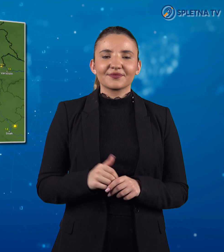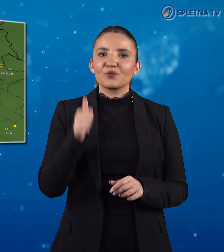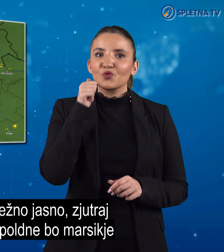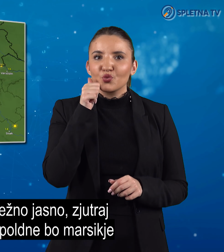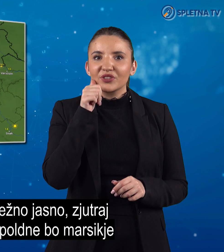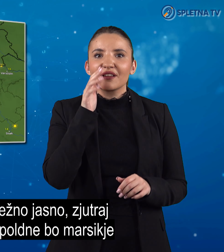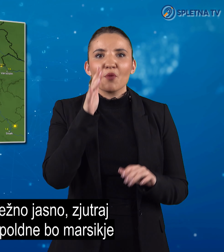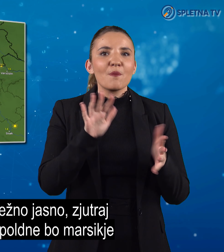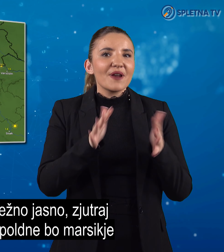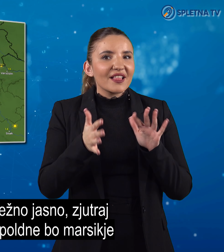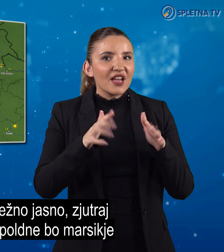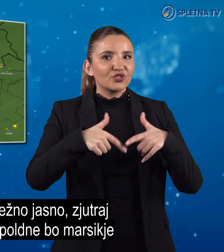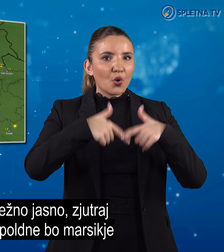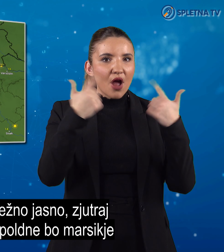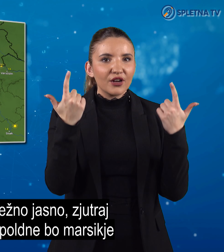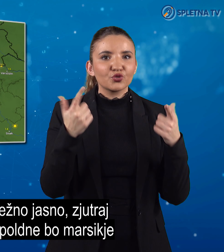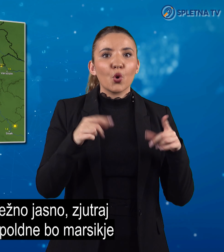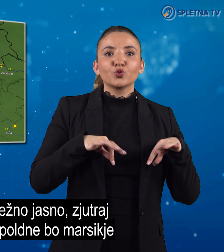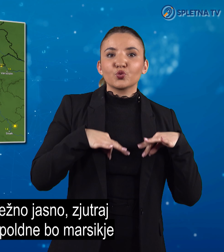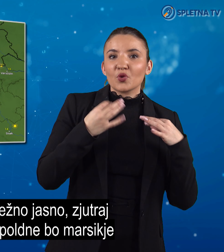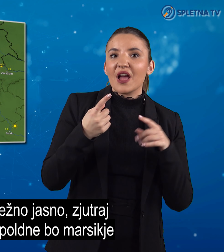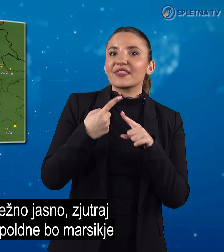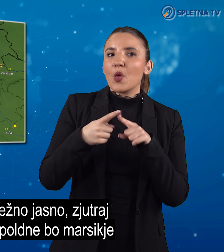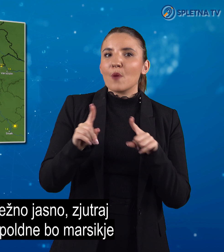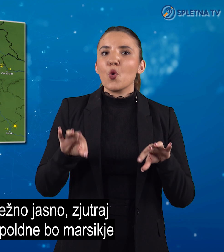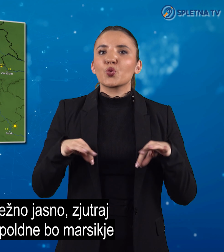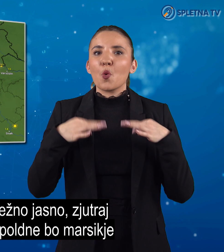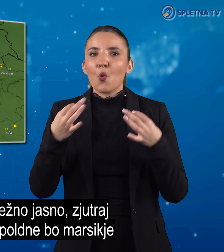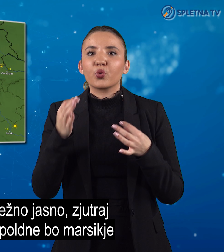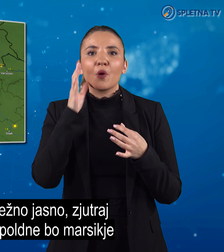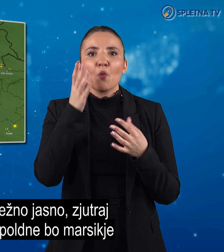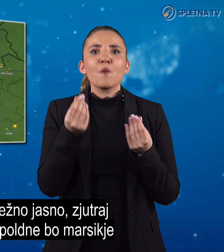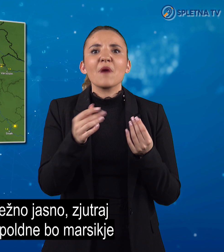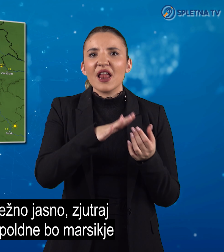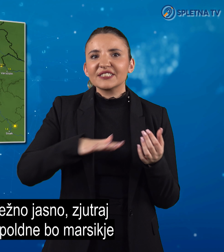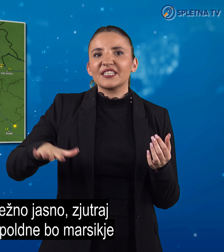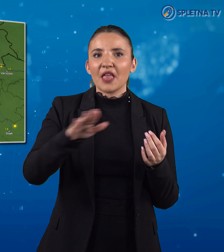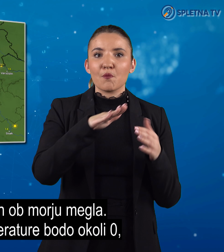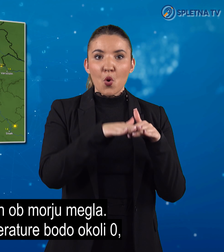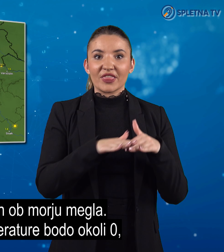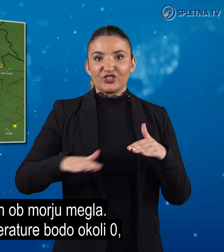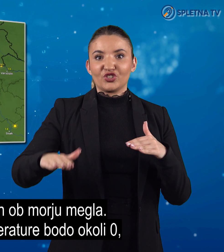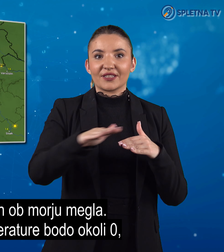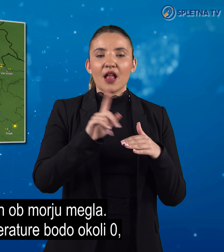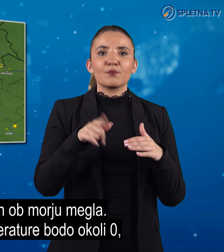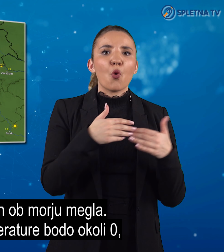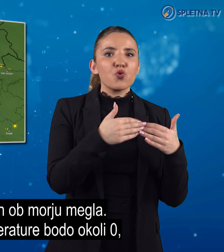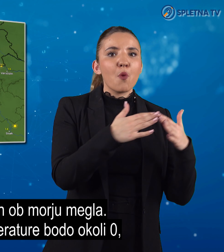Jutri bo pretežno jasno, zjutraj in deloma dopoldne bo marsikje po nižinah in ob morju megla.